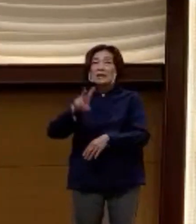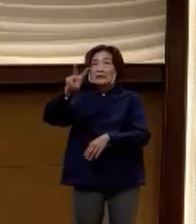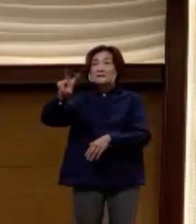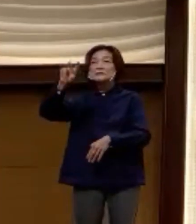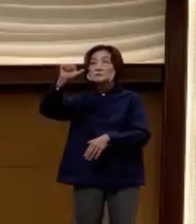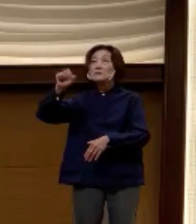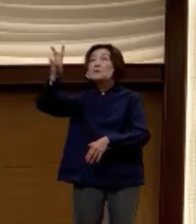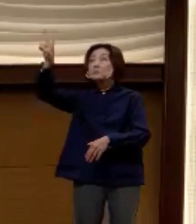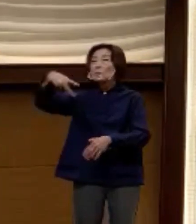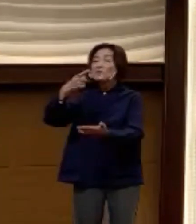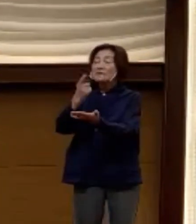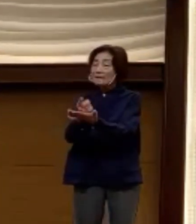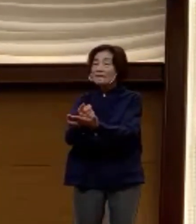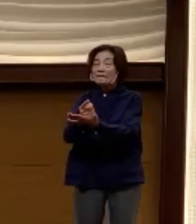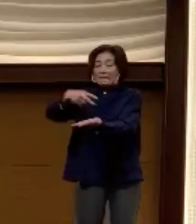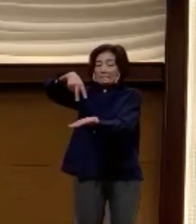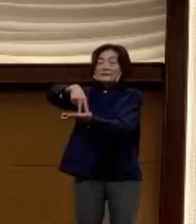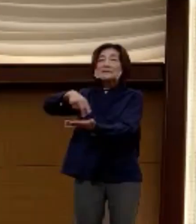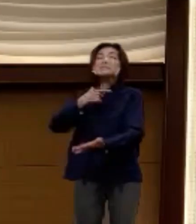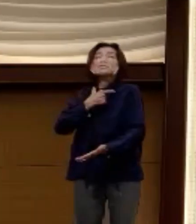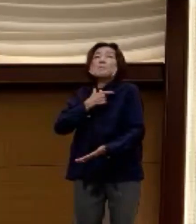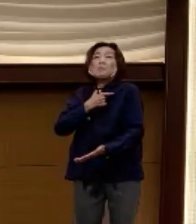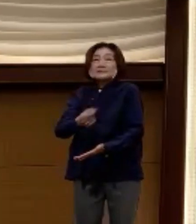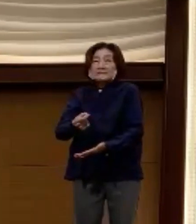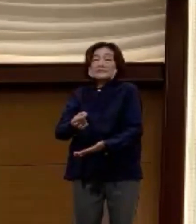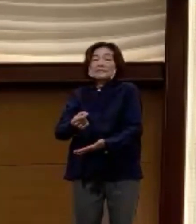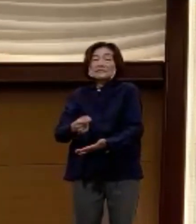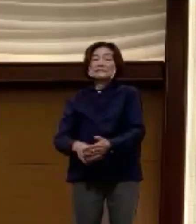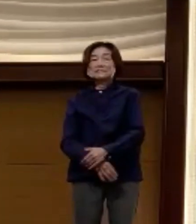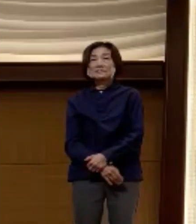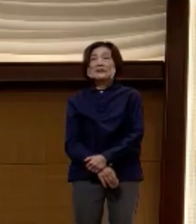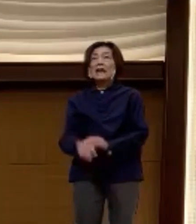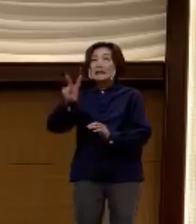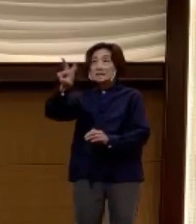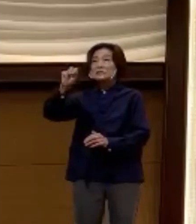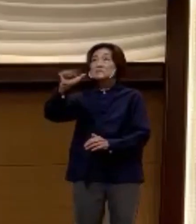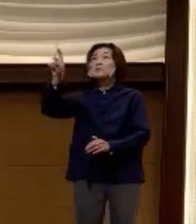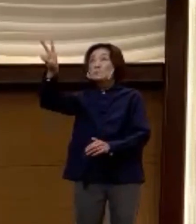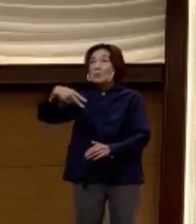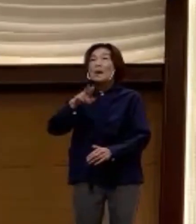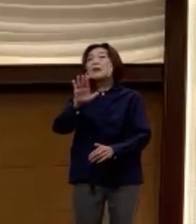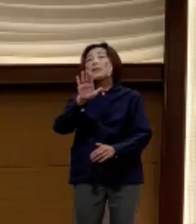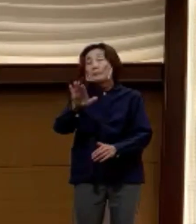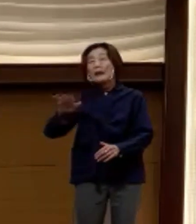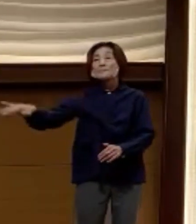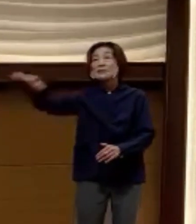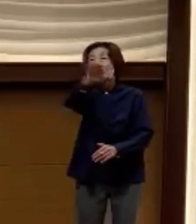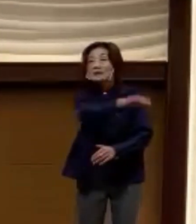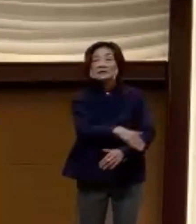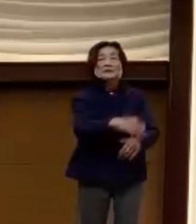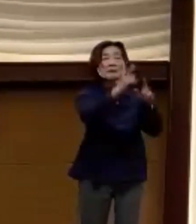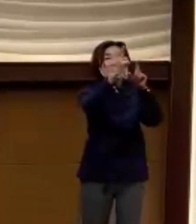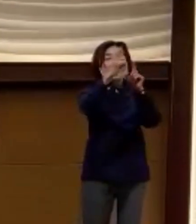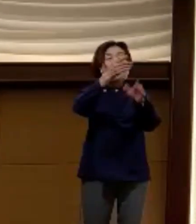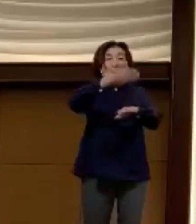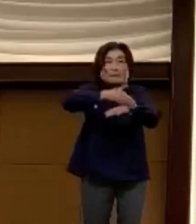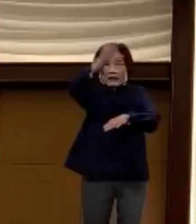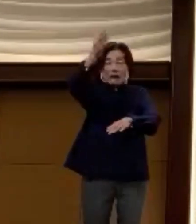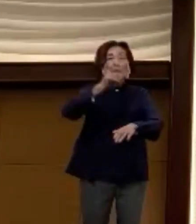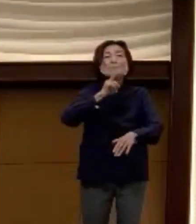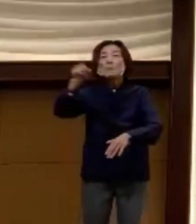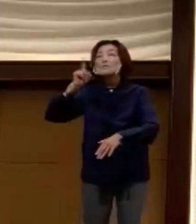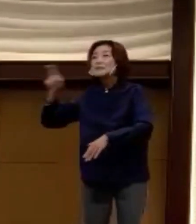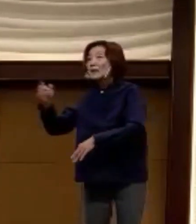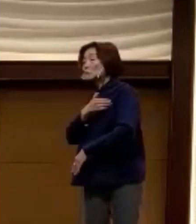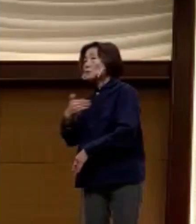25秒だけ立たせてください。25秒でいいから、25秒あったら皆様にお礼が申し上